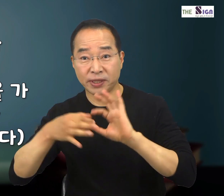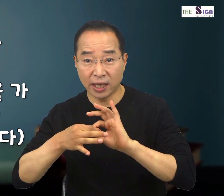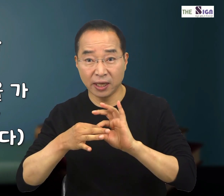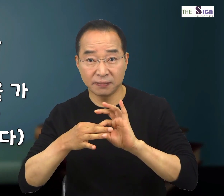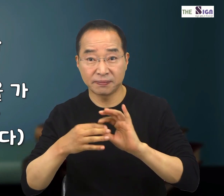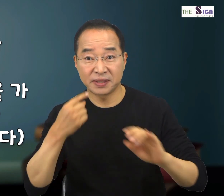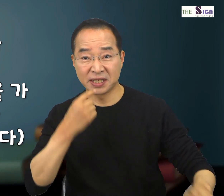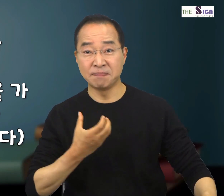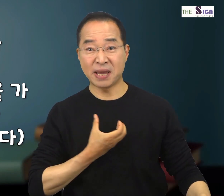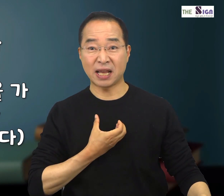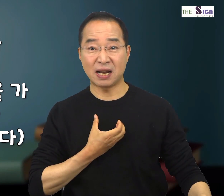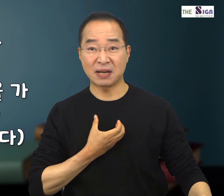올림픽에 금메달